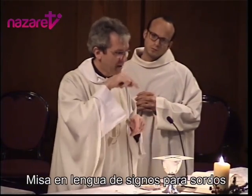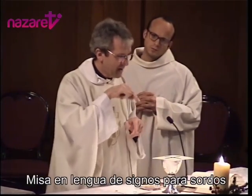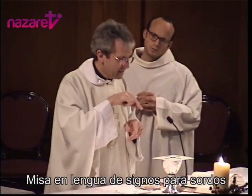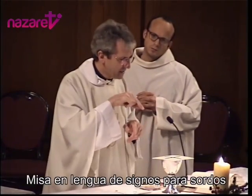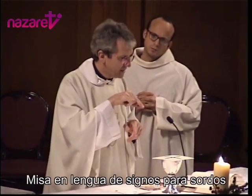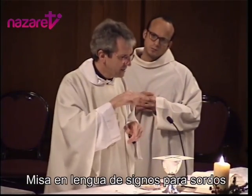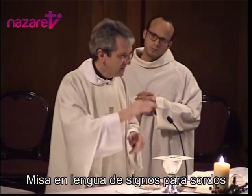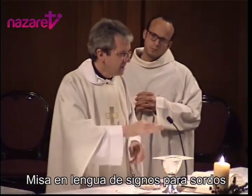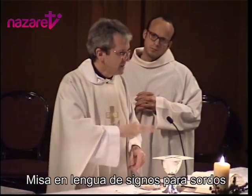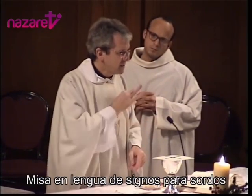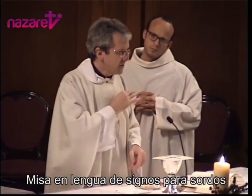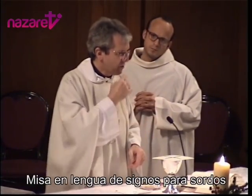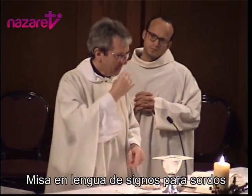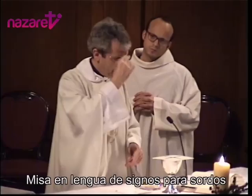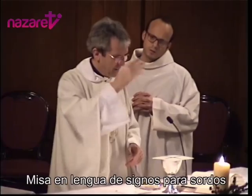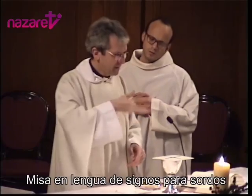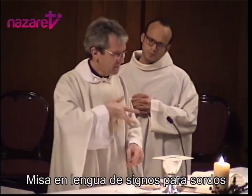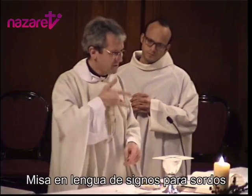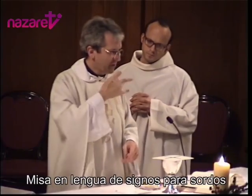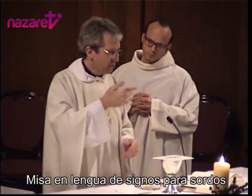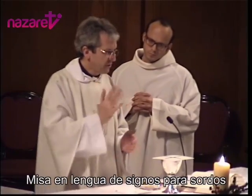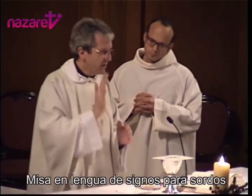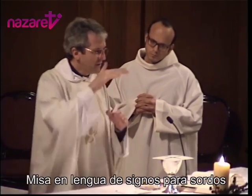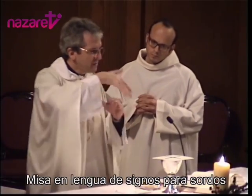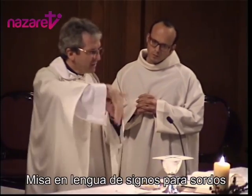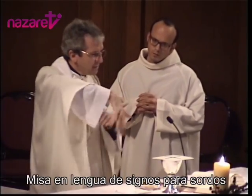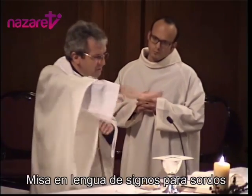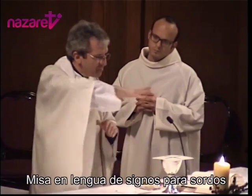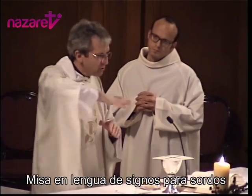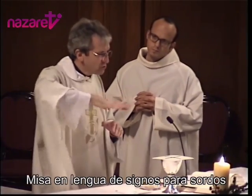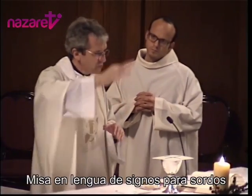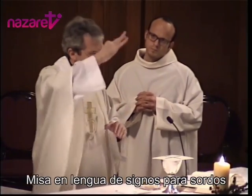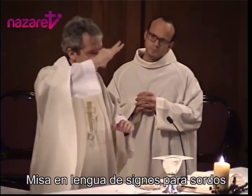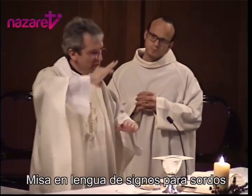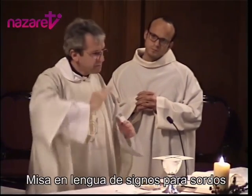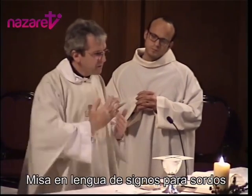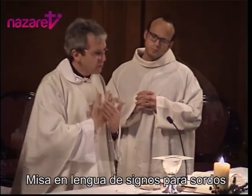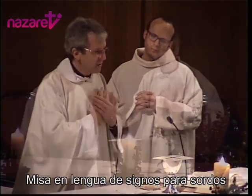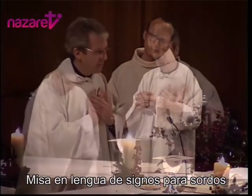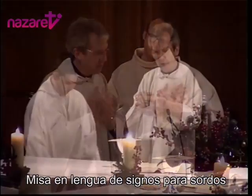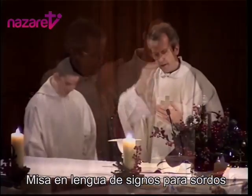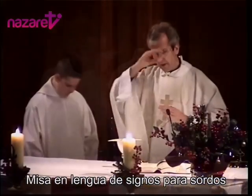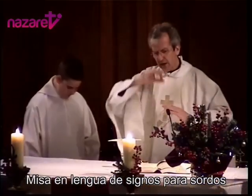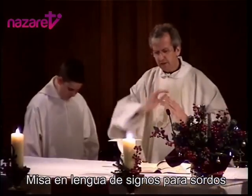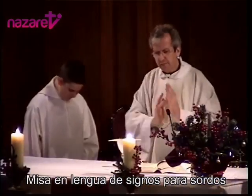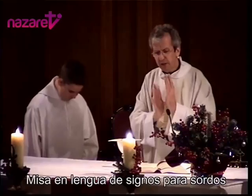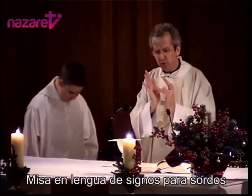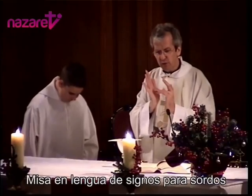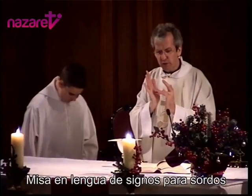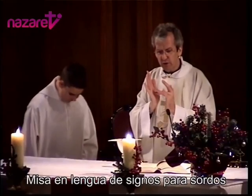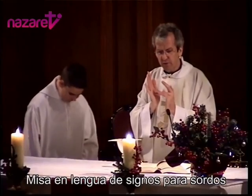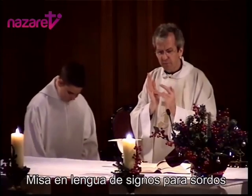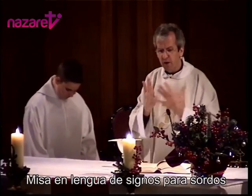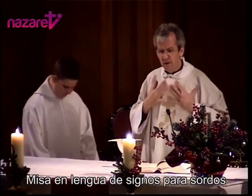camino hacia ti. Señor, Padre de misericordia, derrama sobre nosotros el Espíritu del amor el espíritu